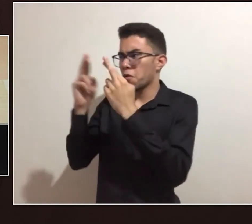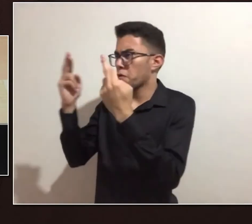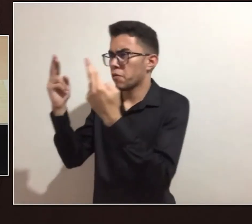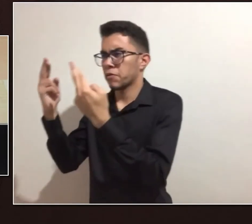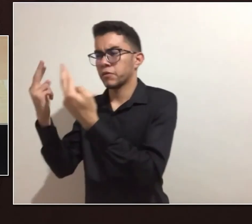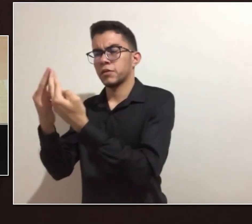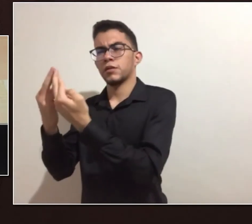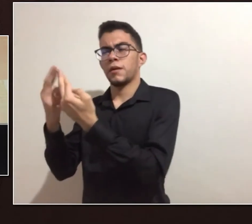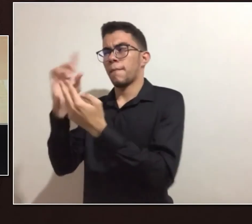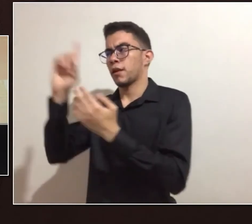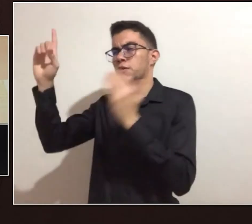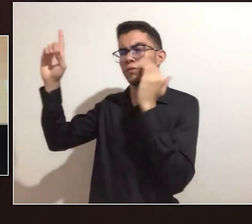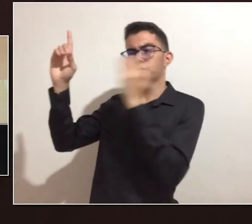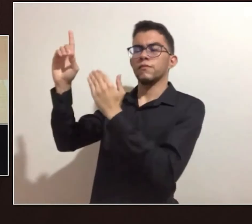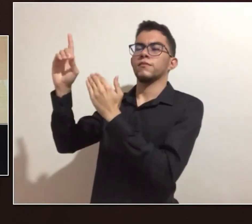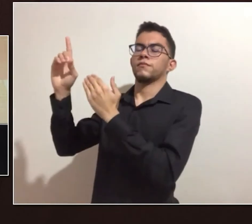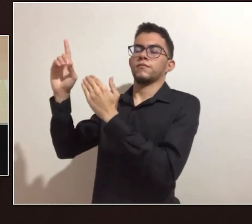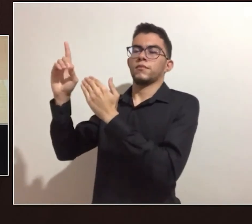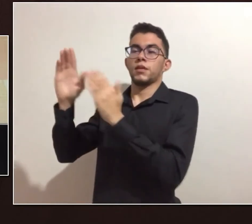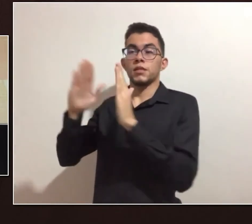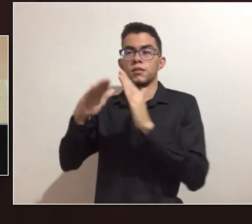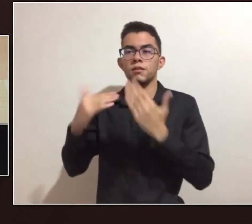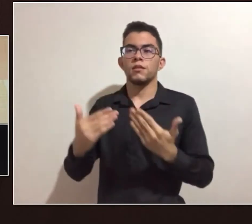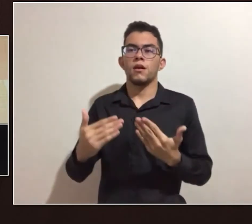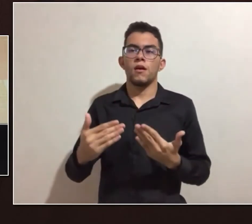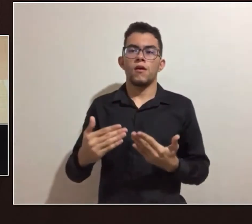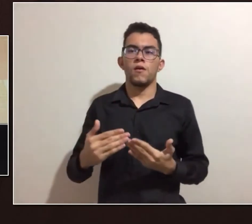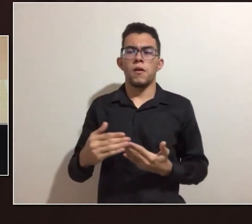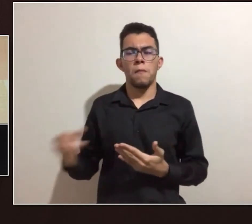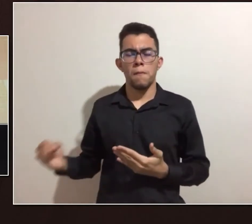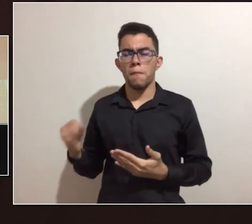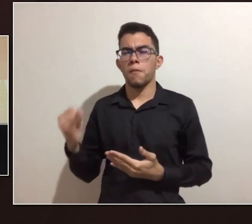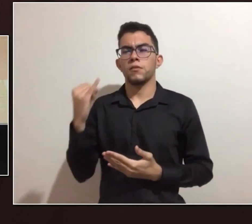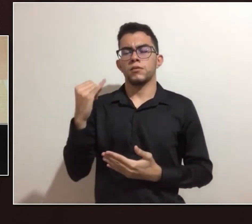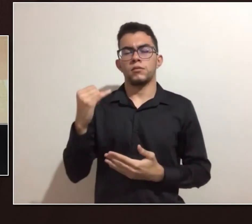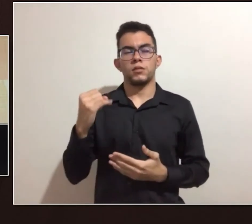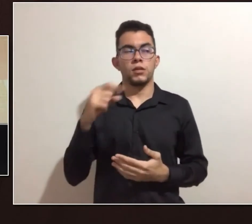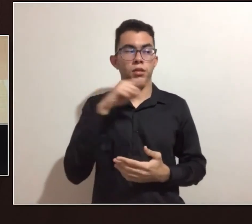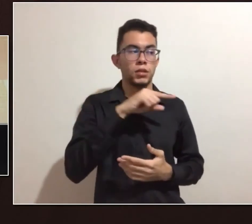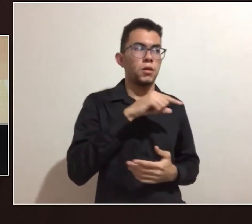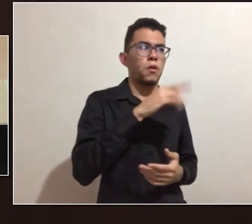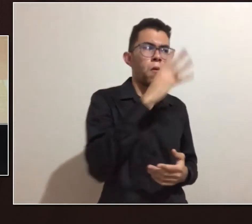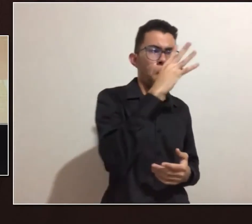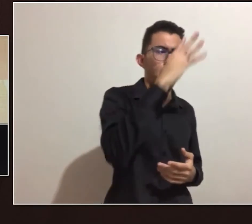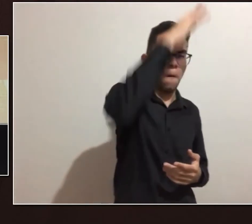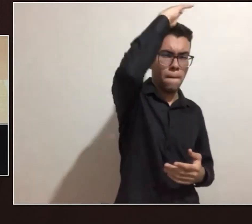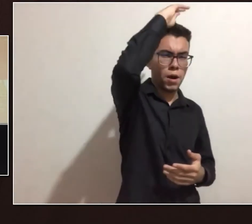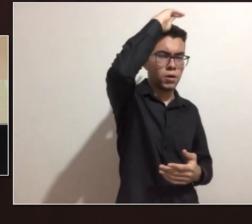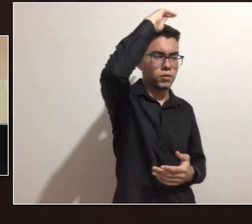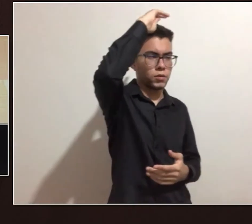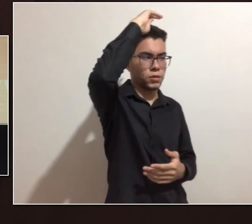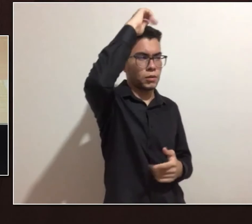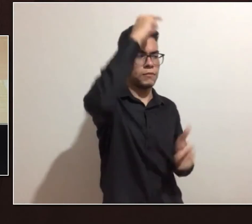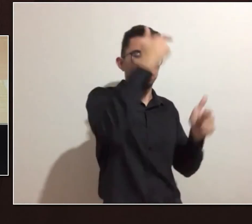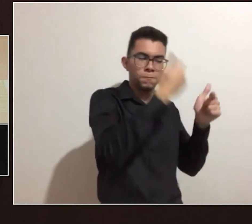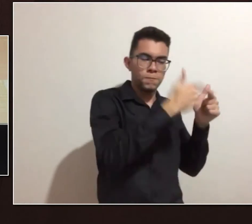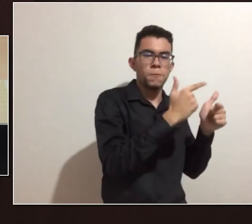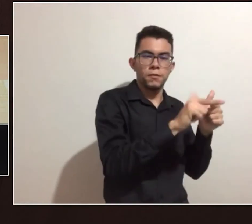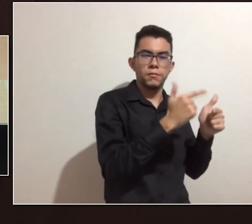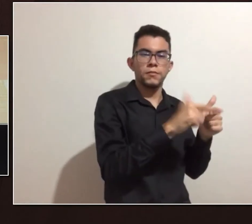igreja. Isso se constituiu mais um problema para os romanos, não é isso? Então, graças a Deus,